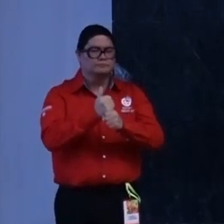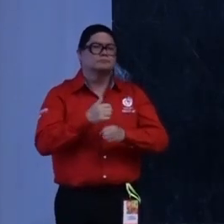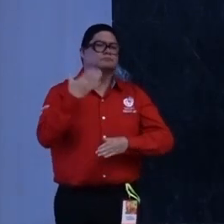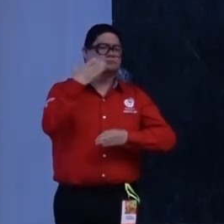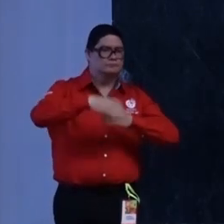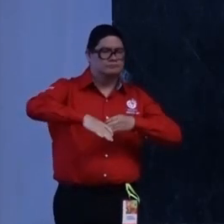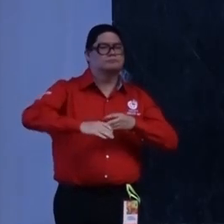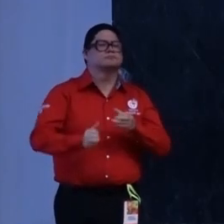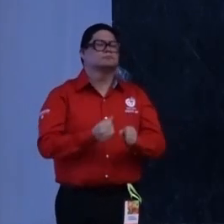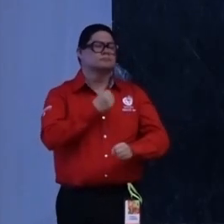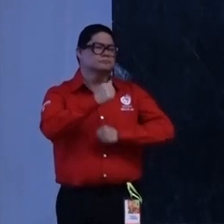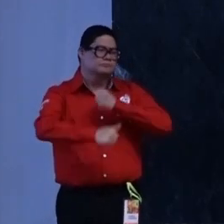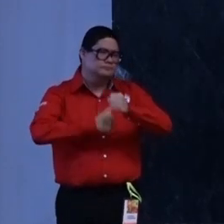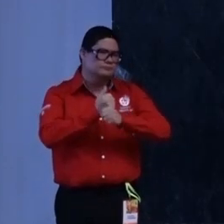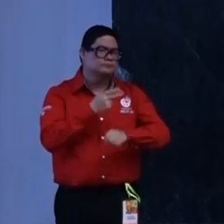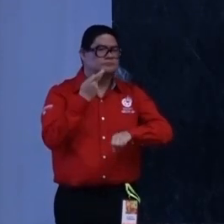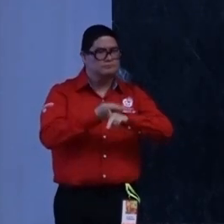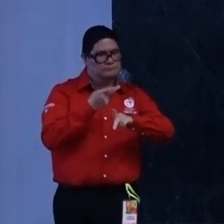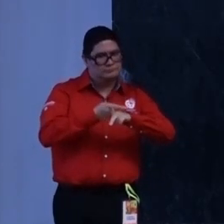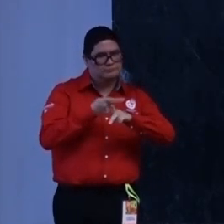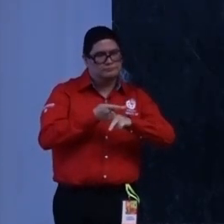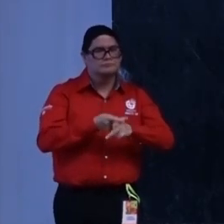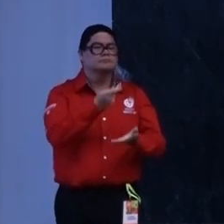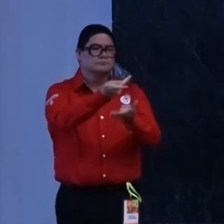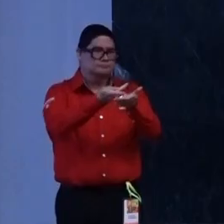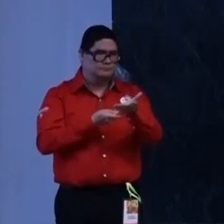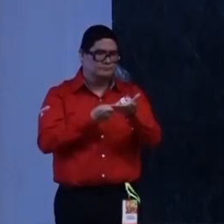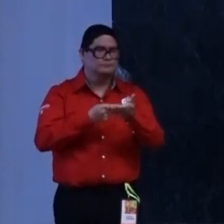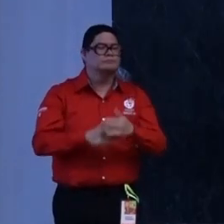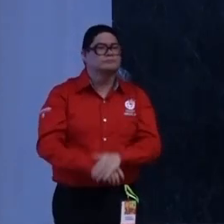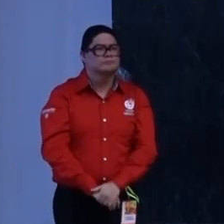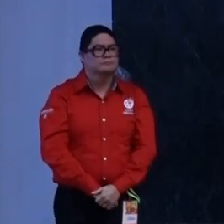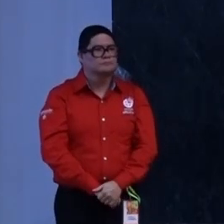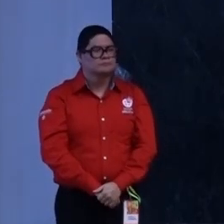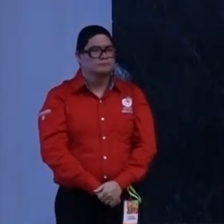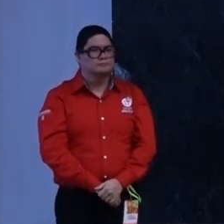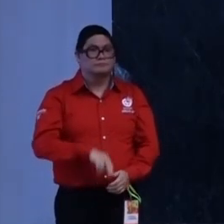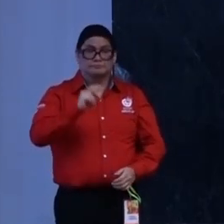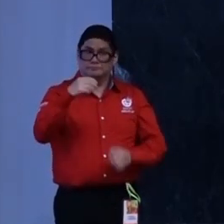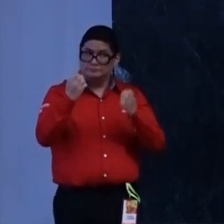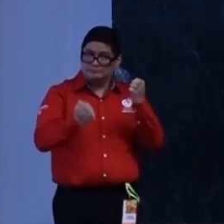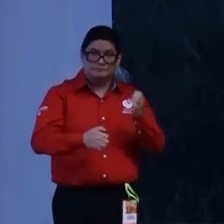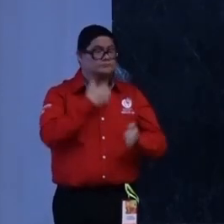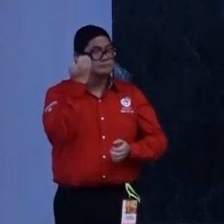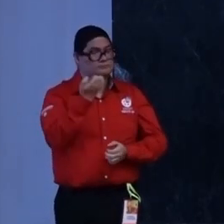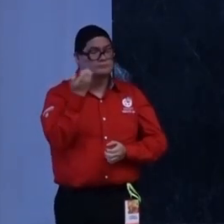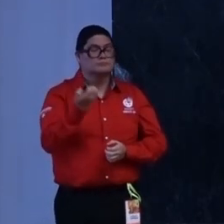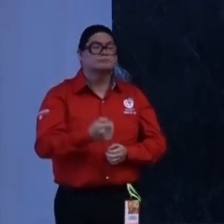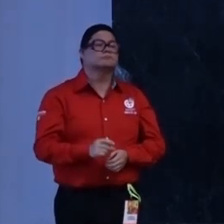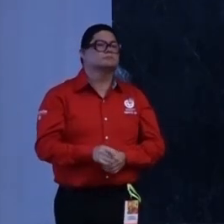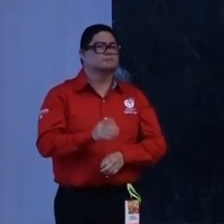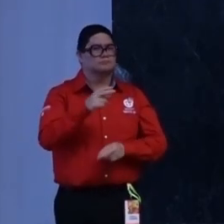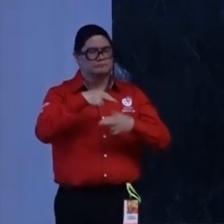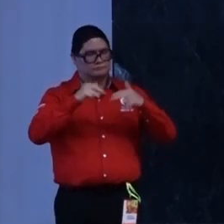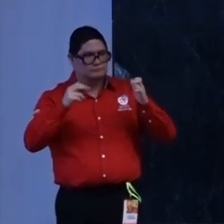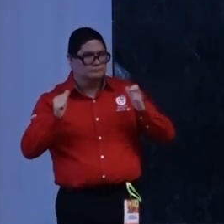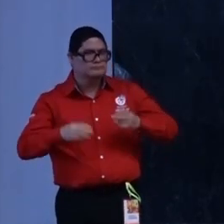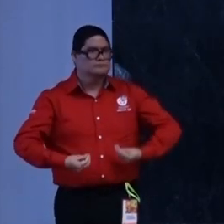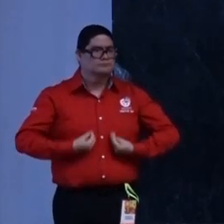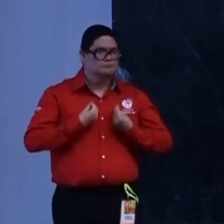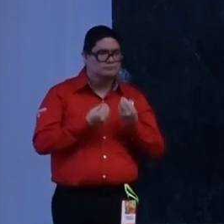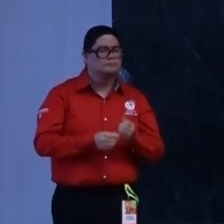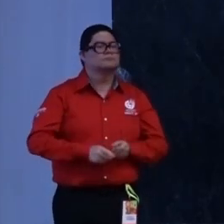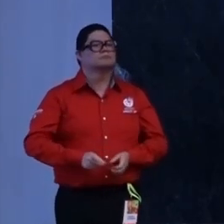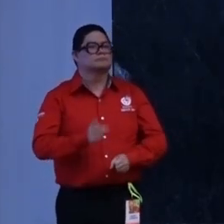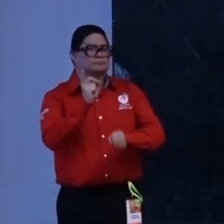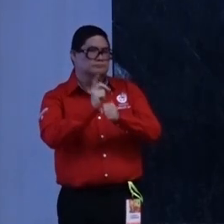último año de preparatoria en un programa de unschooling, o sea, no está en la escuela regular. Vive con parálisis